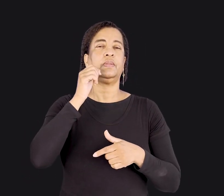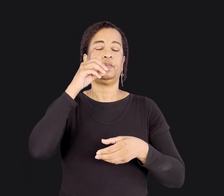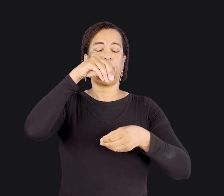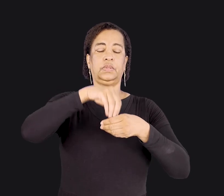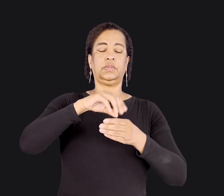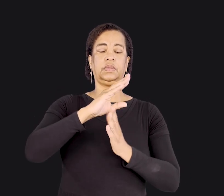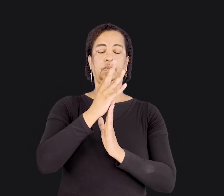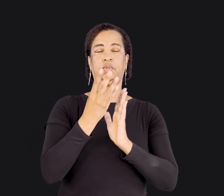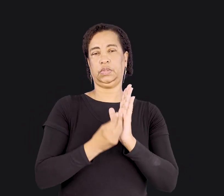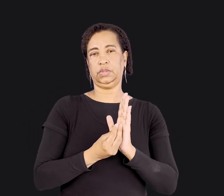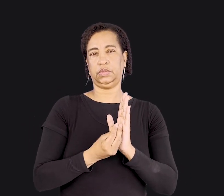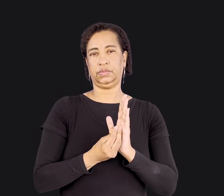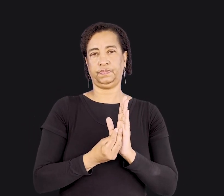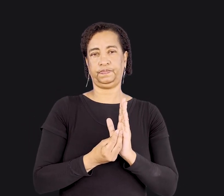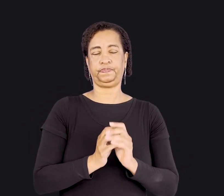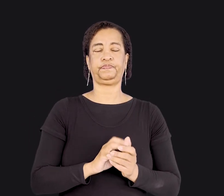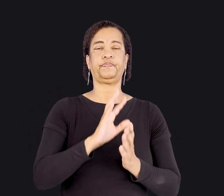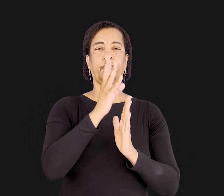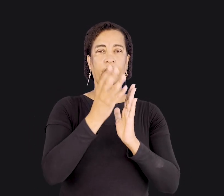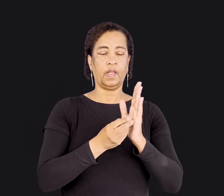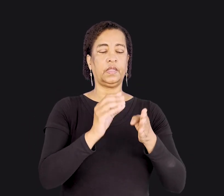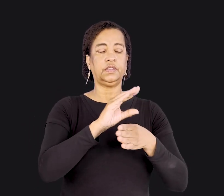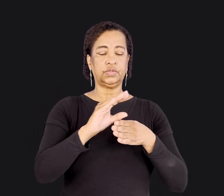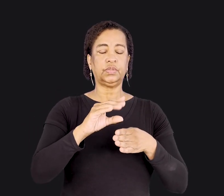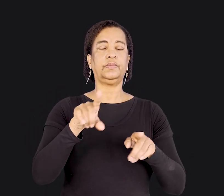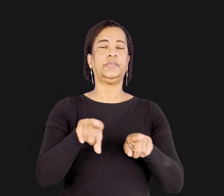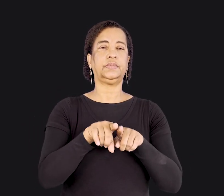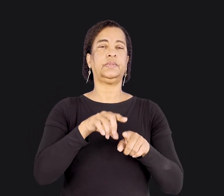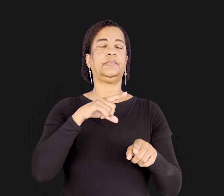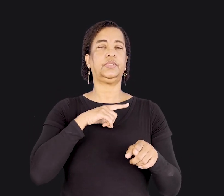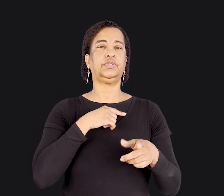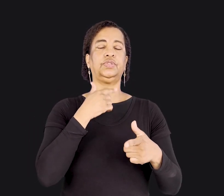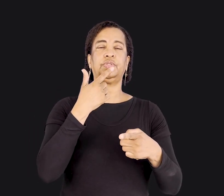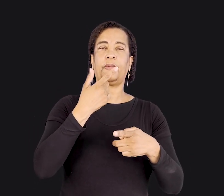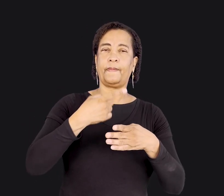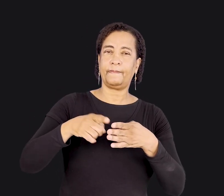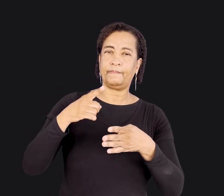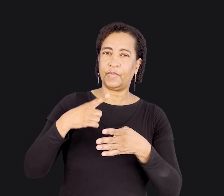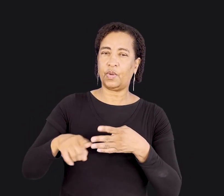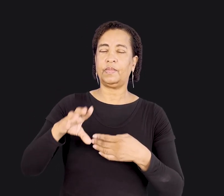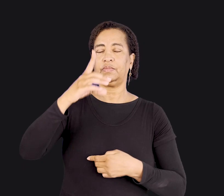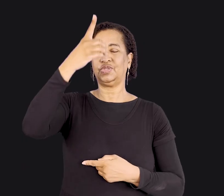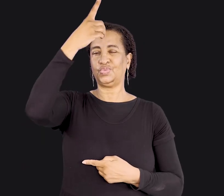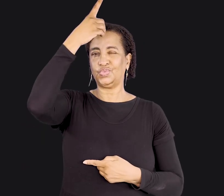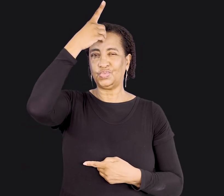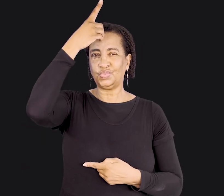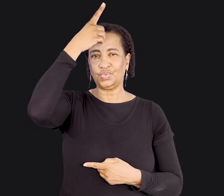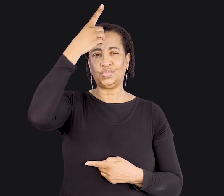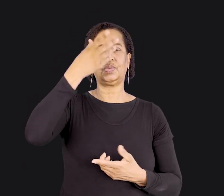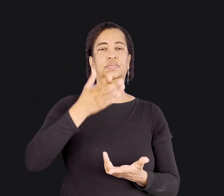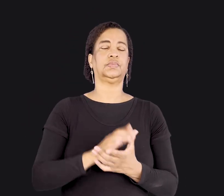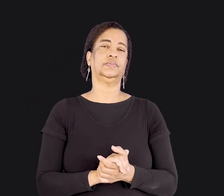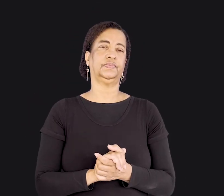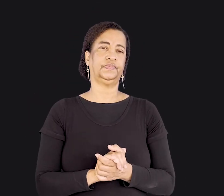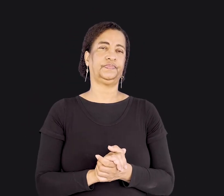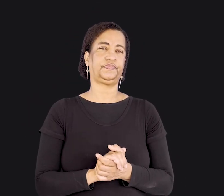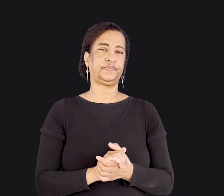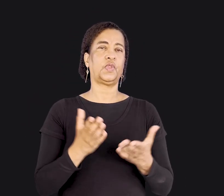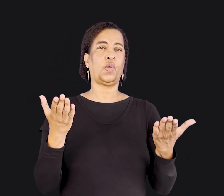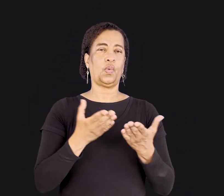igreja. A igreja de Corinto também tinha problemas relacionados com os dons espirituais. Hoje essa igreja